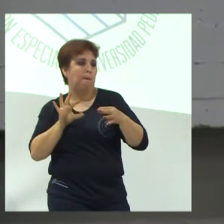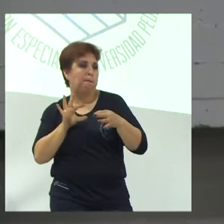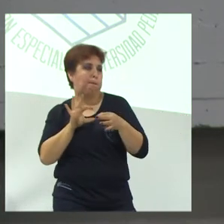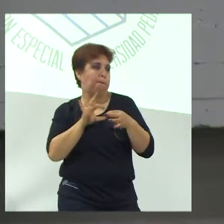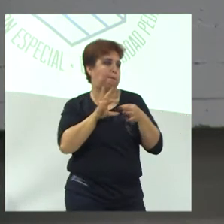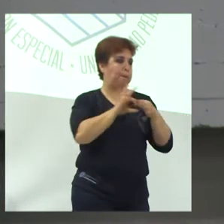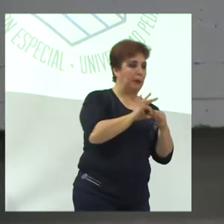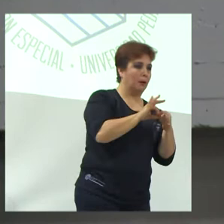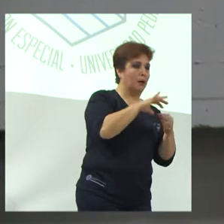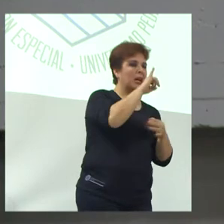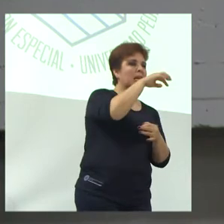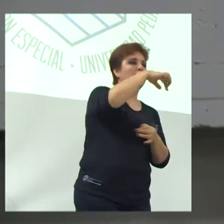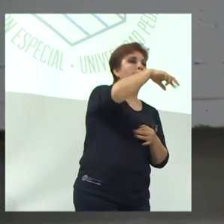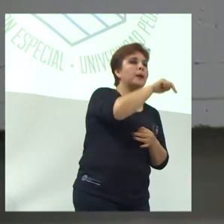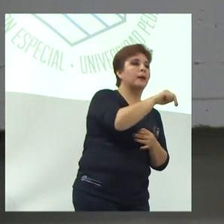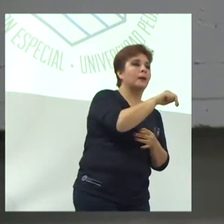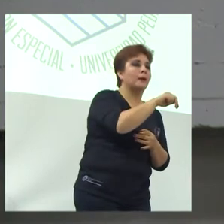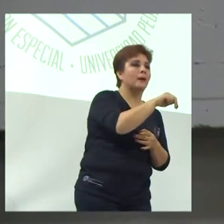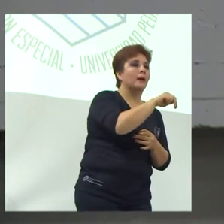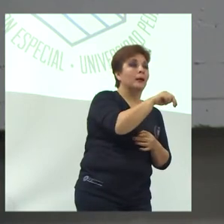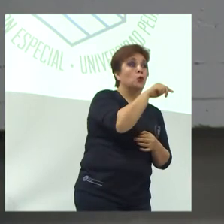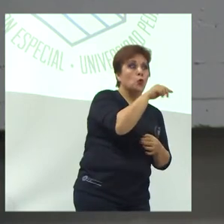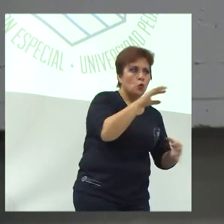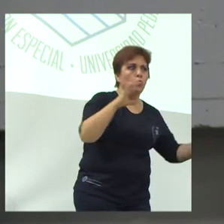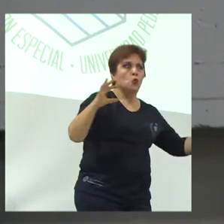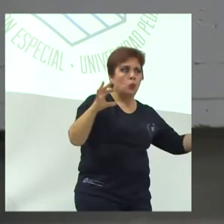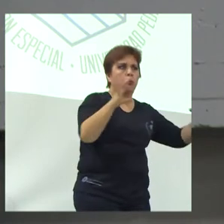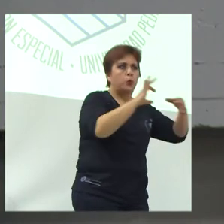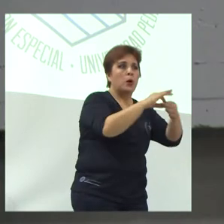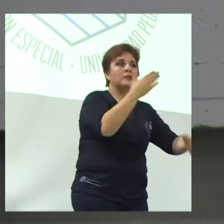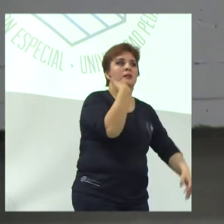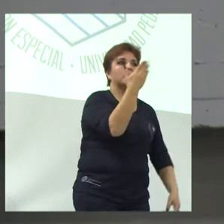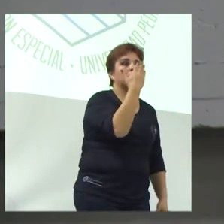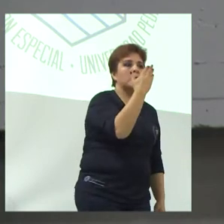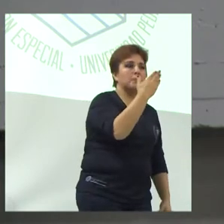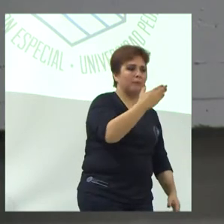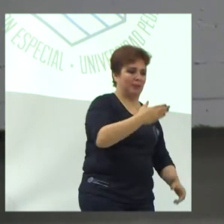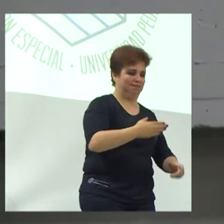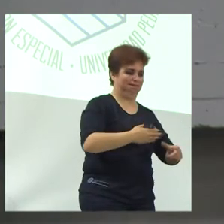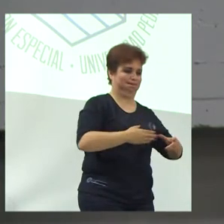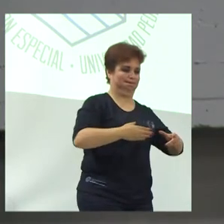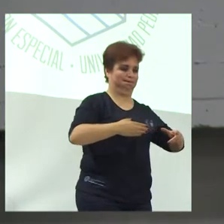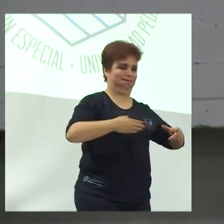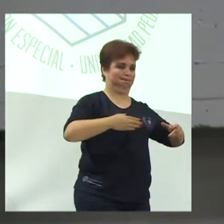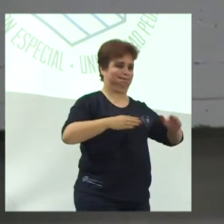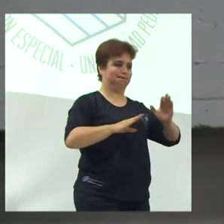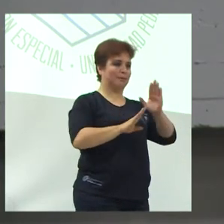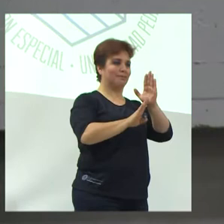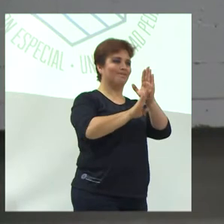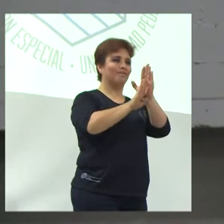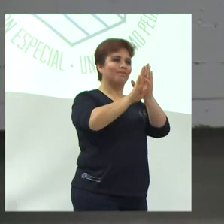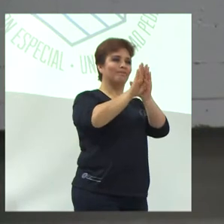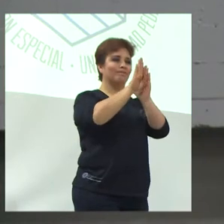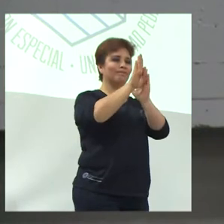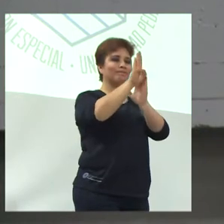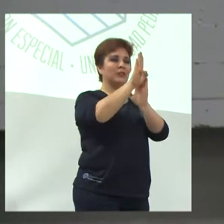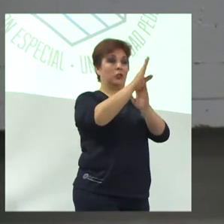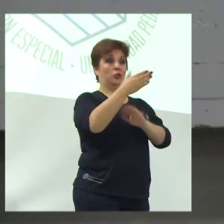fortalecerá nuestros propósitos y permitirá mayores frutos y compromisos